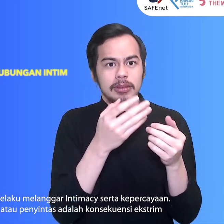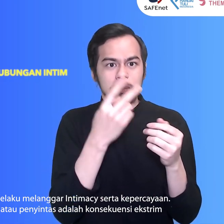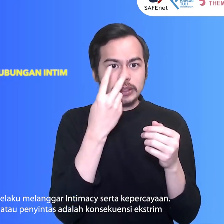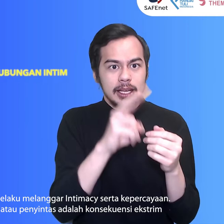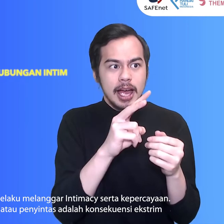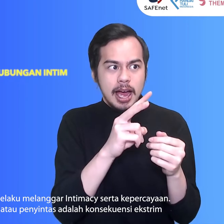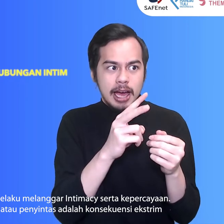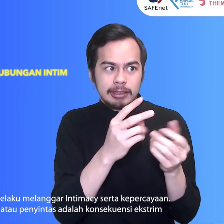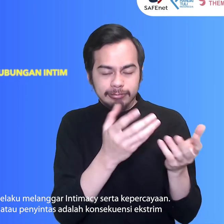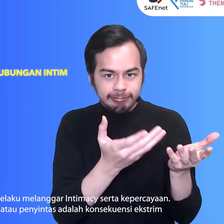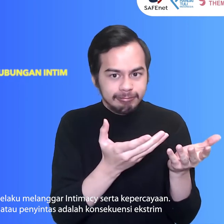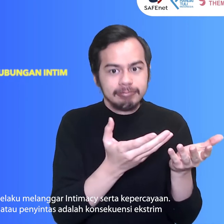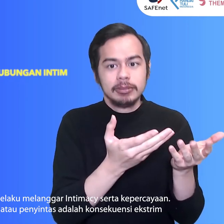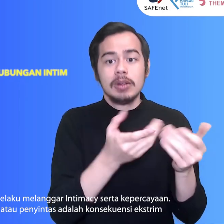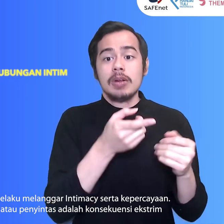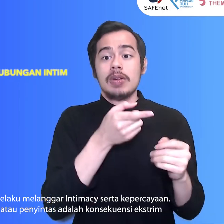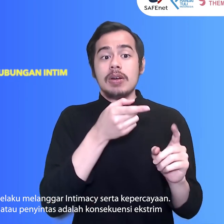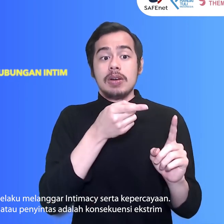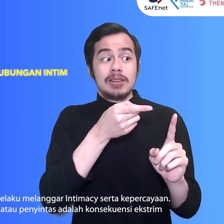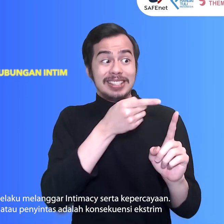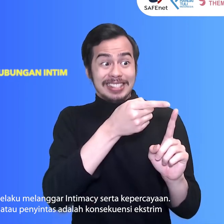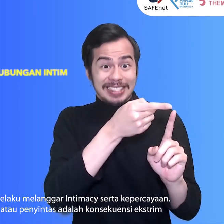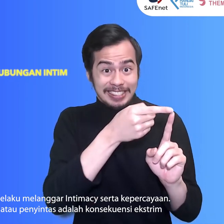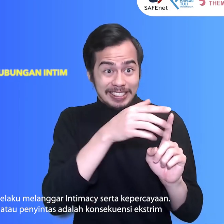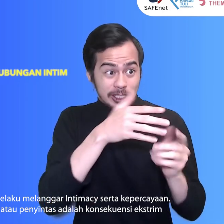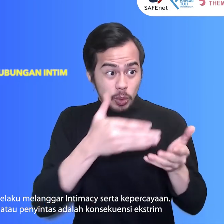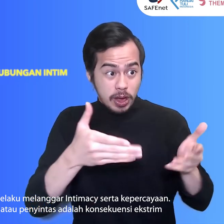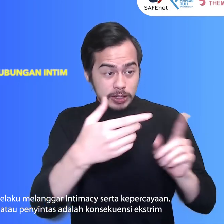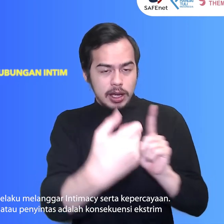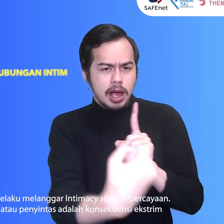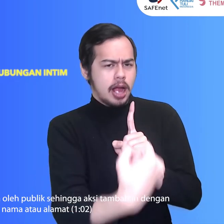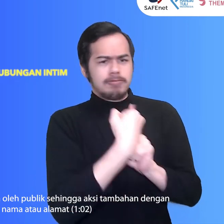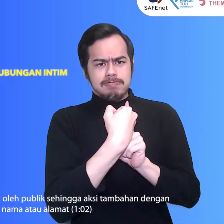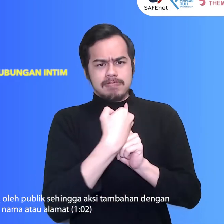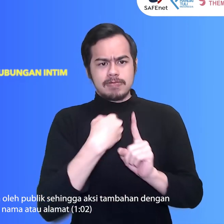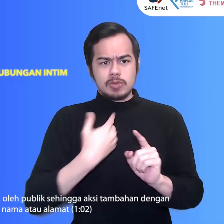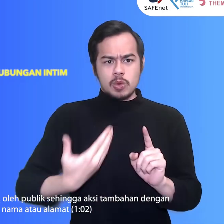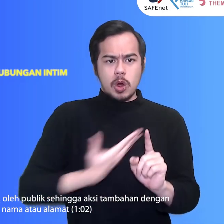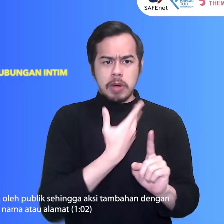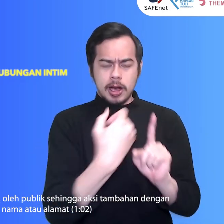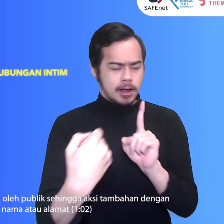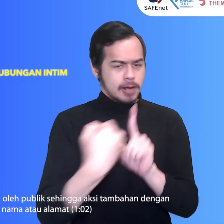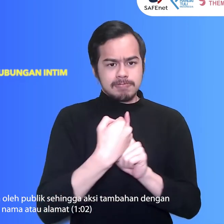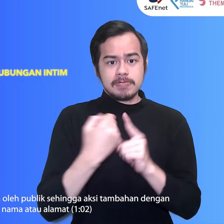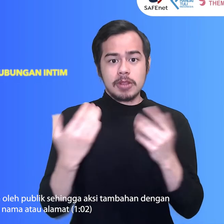atau penyintas adalah konsekuensi ekstrim seperti bunuh diri